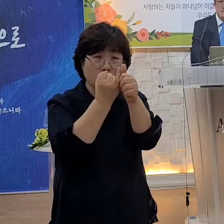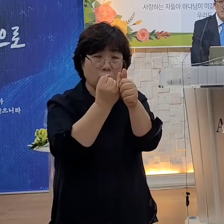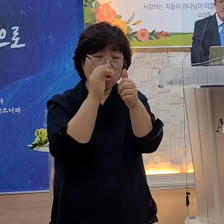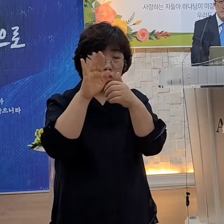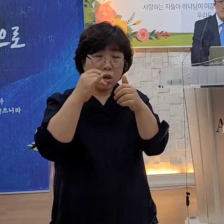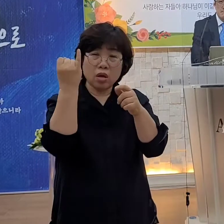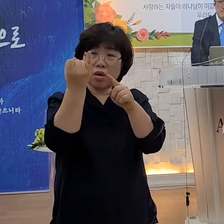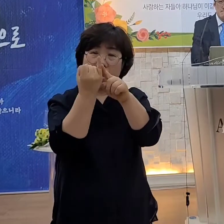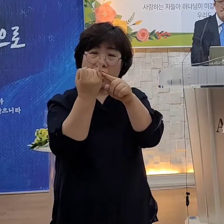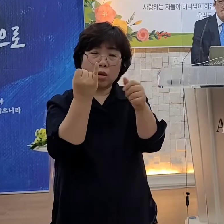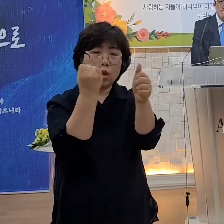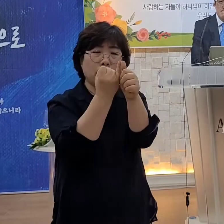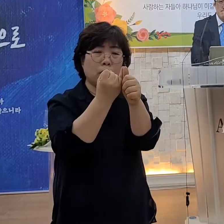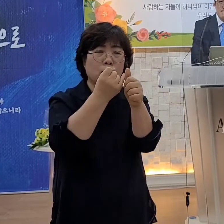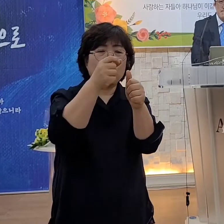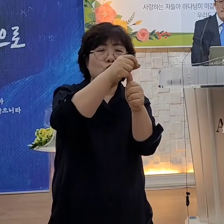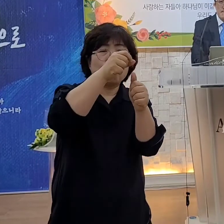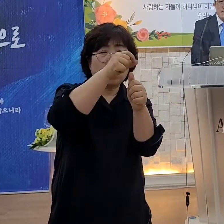됩니다.